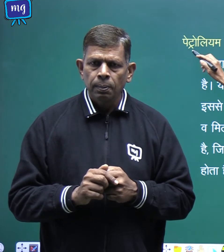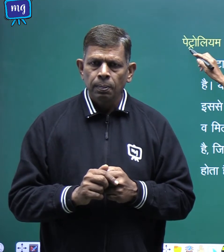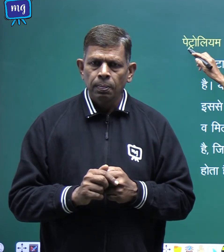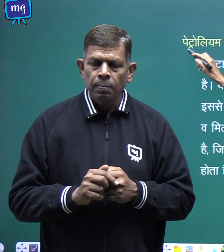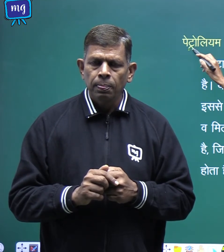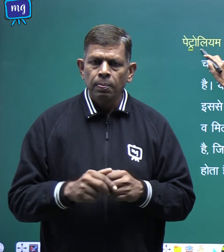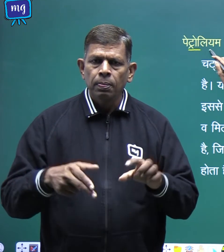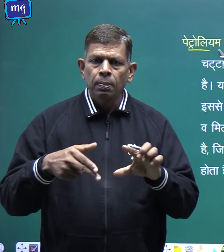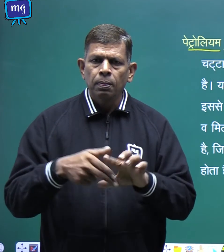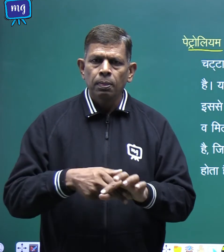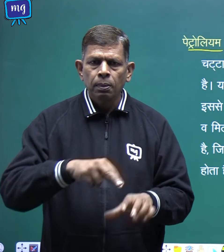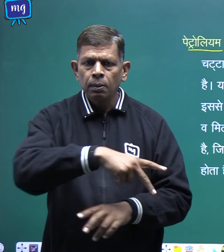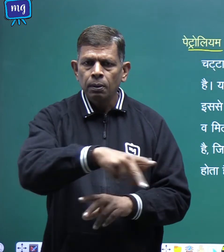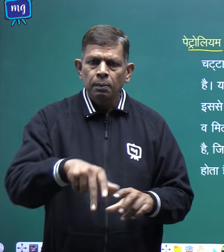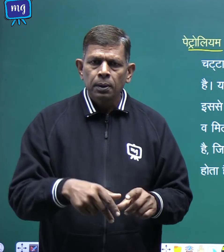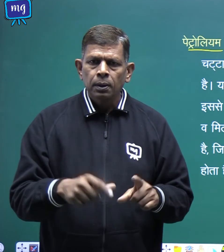पेट्रोलियम,